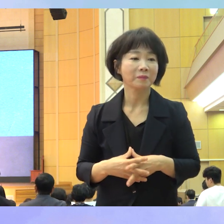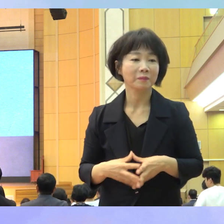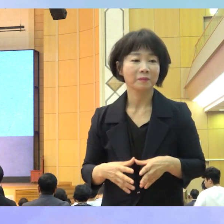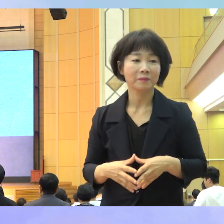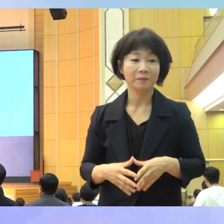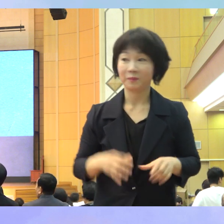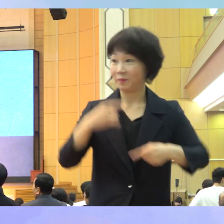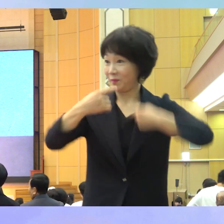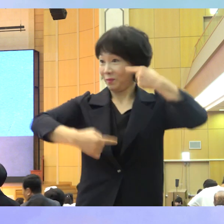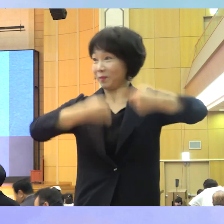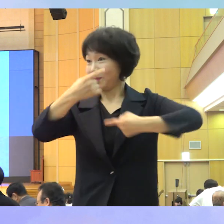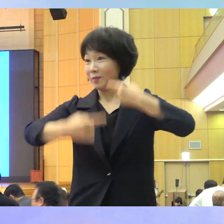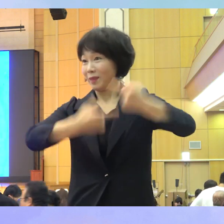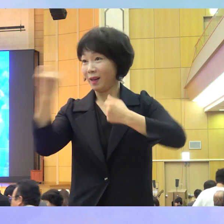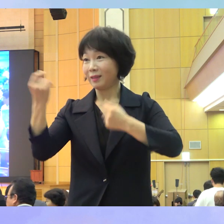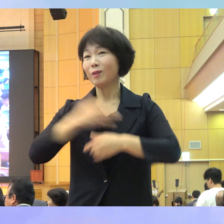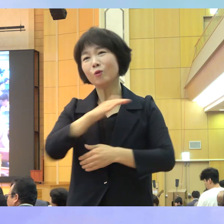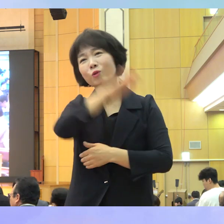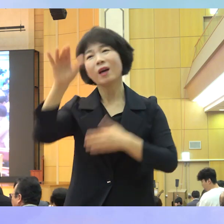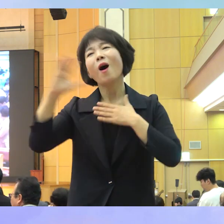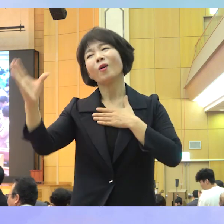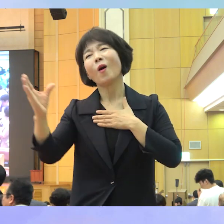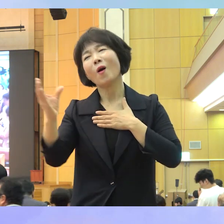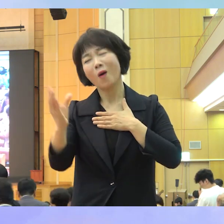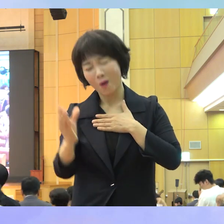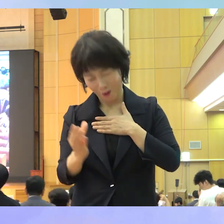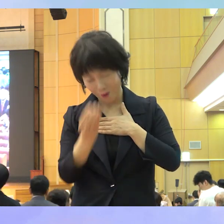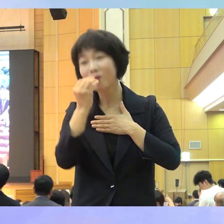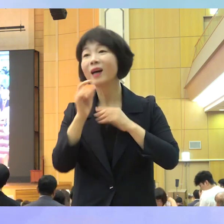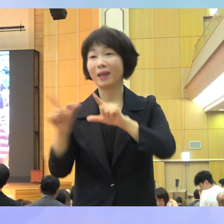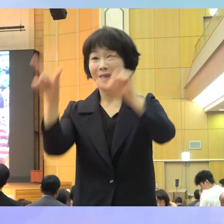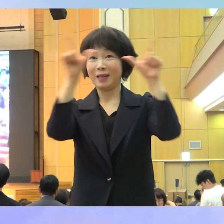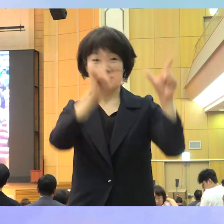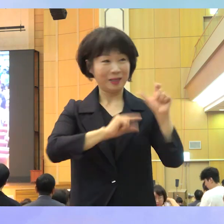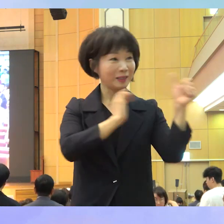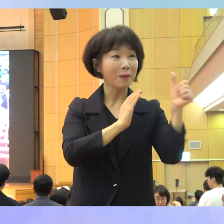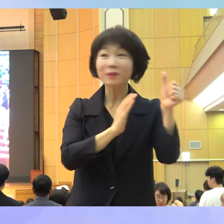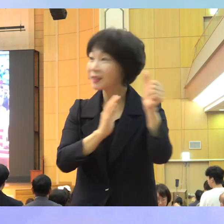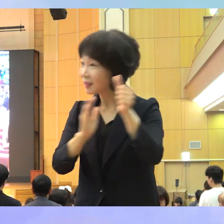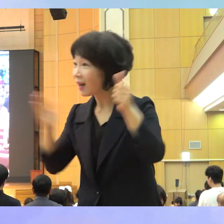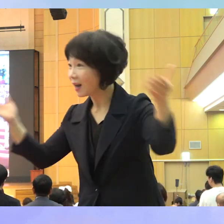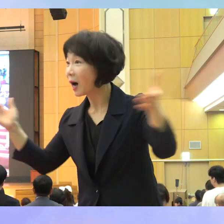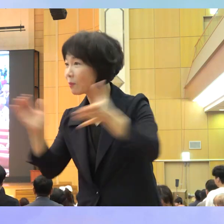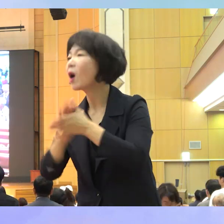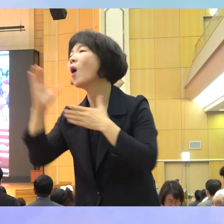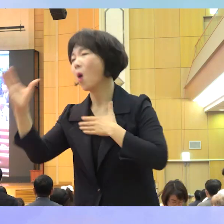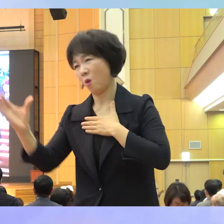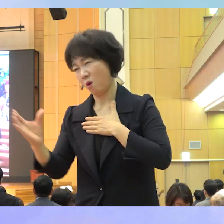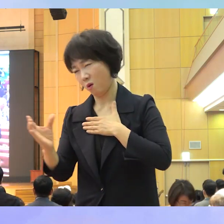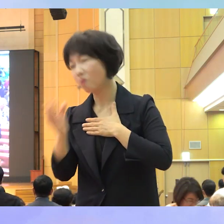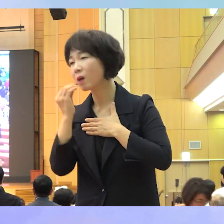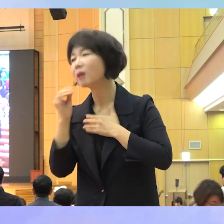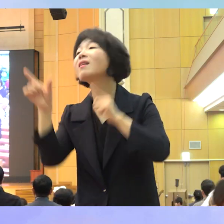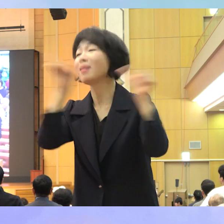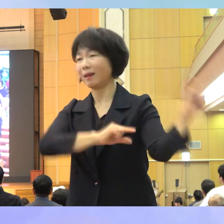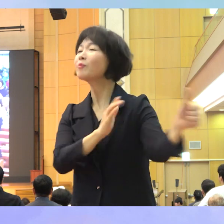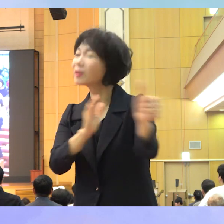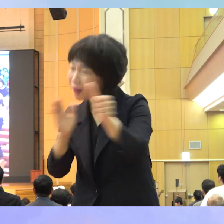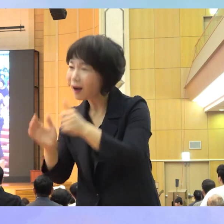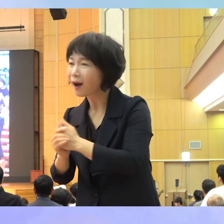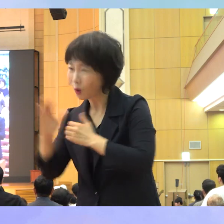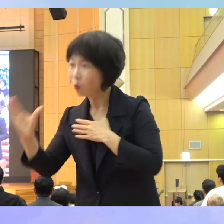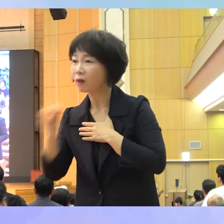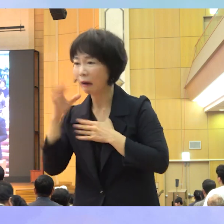거룩하게 삽시다. 네. 그리고 한 번만 더 그분에게